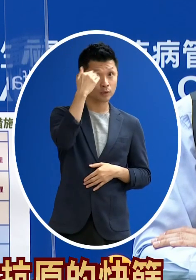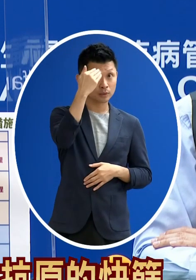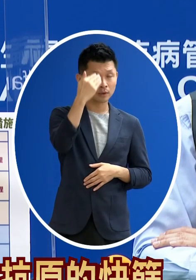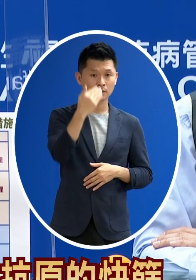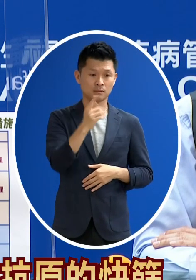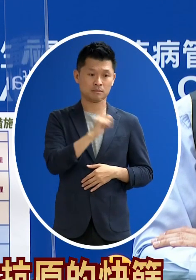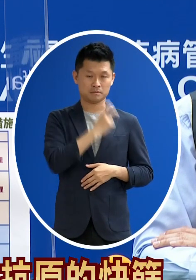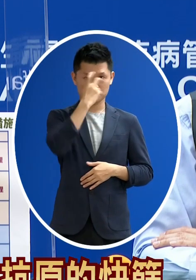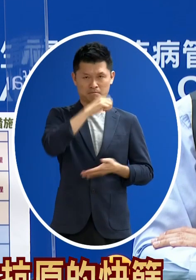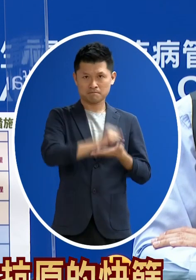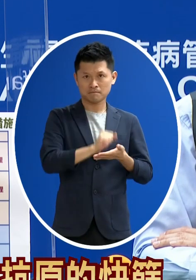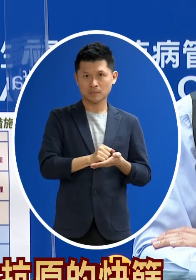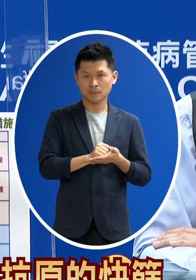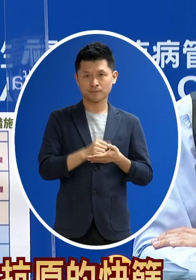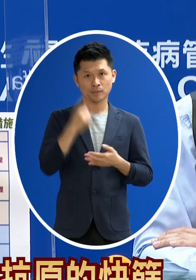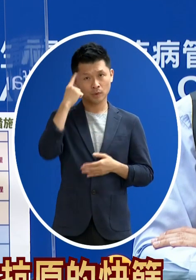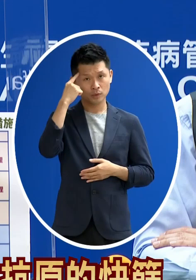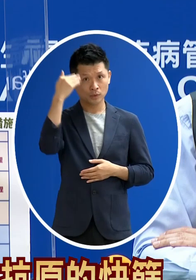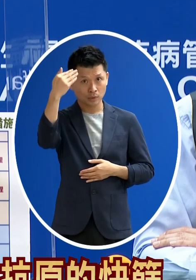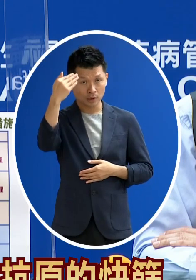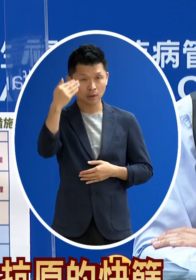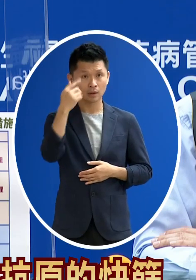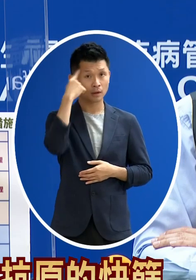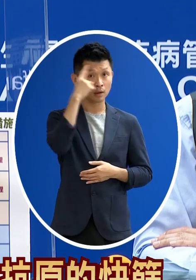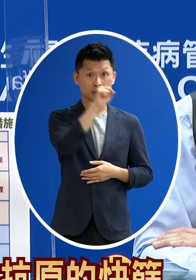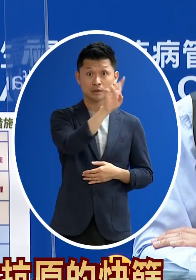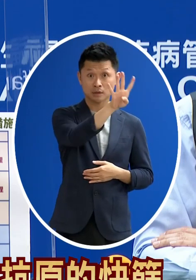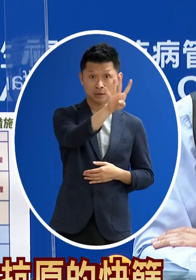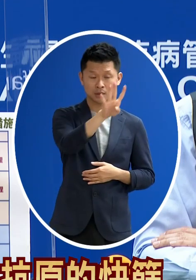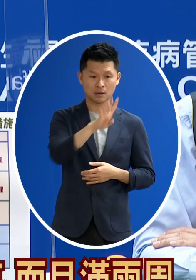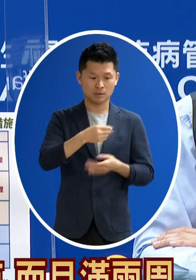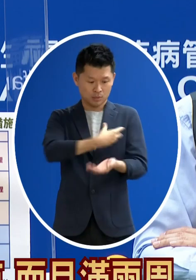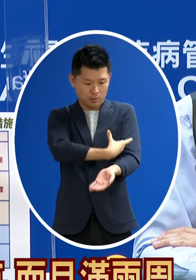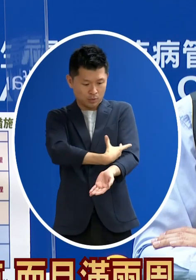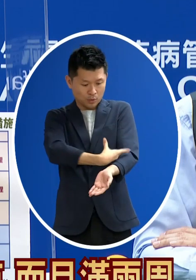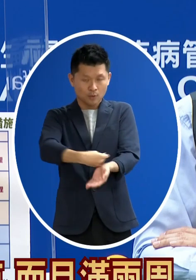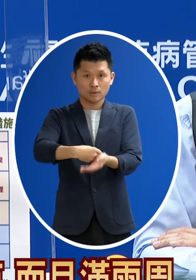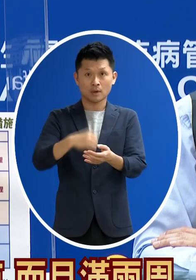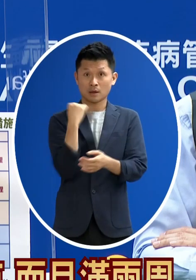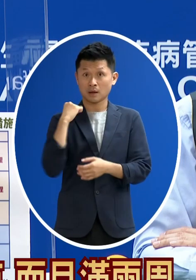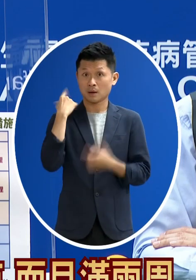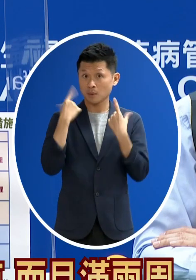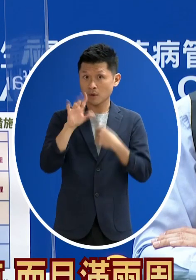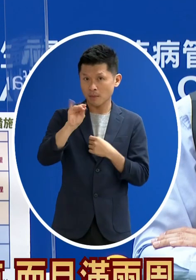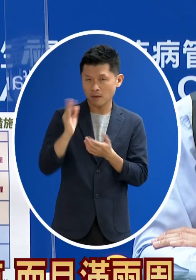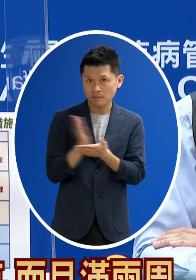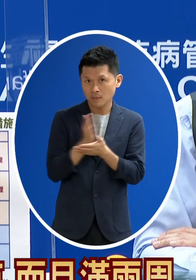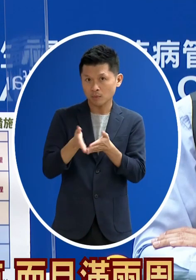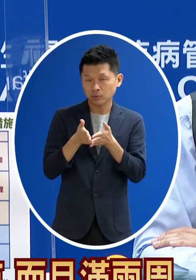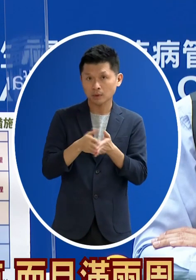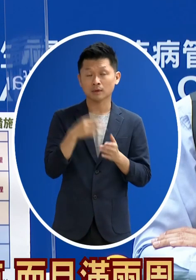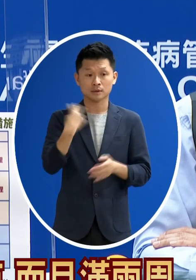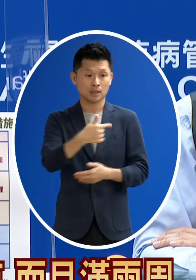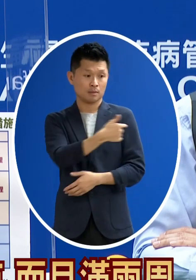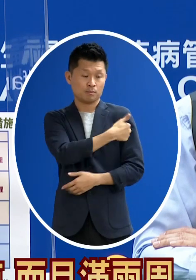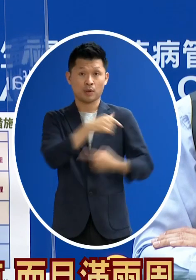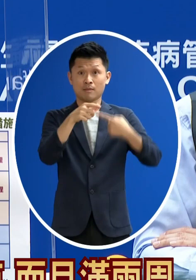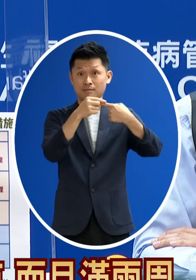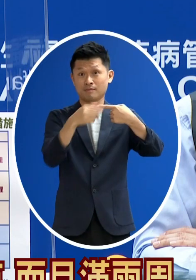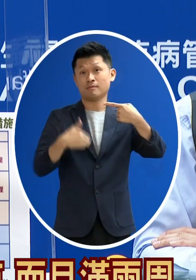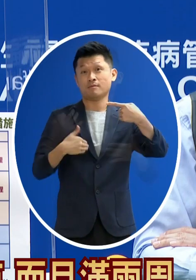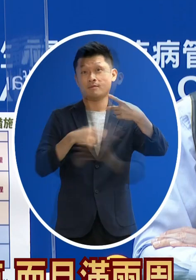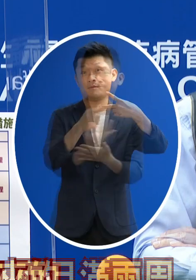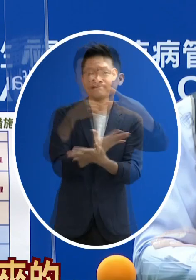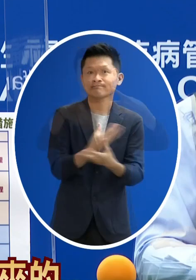后第9天、第14天都要做抗原的快筛。然后第二种是接种了一剂疫苗，而且